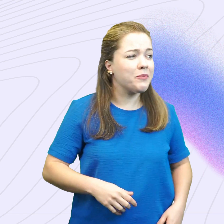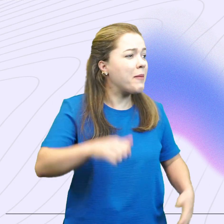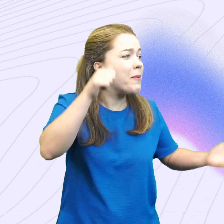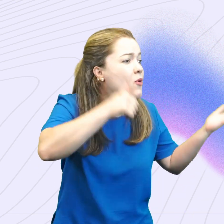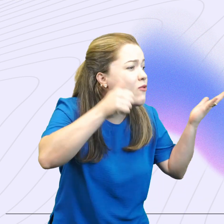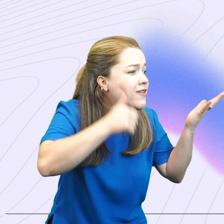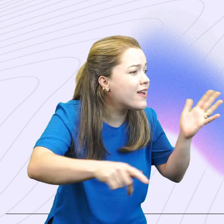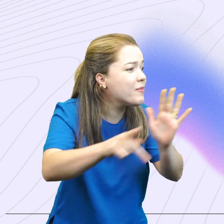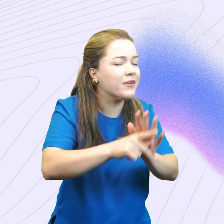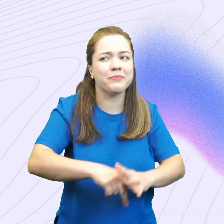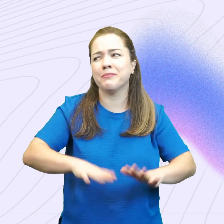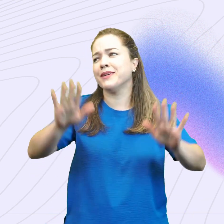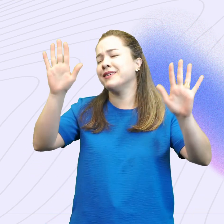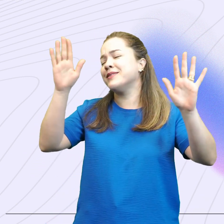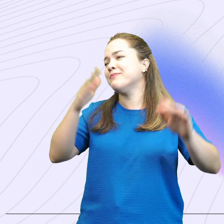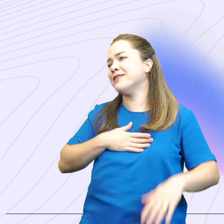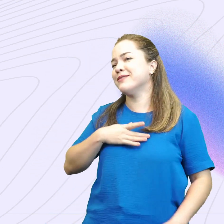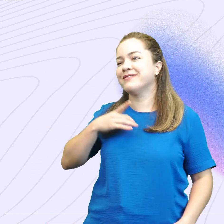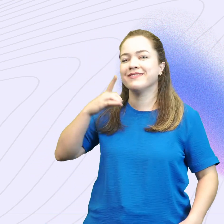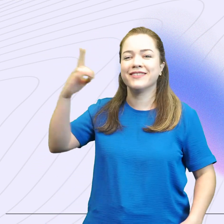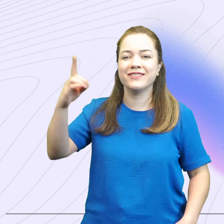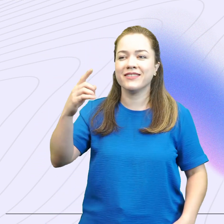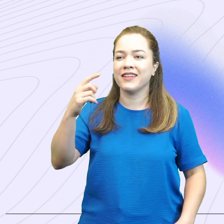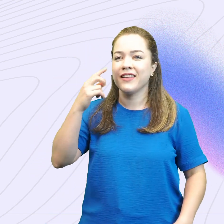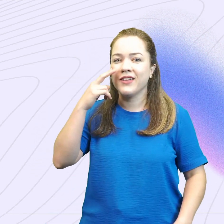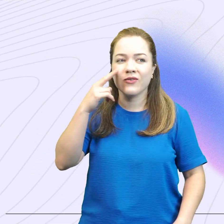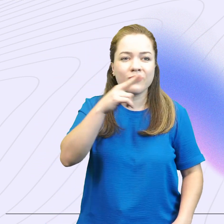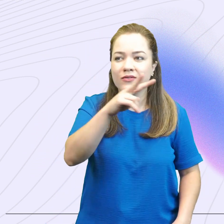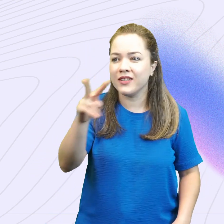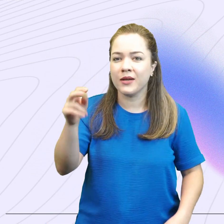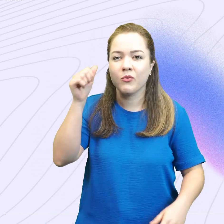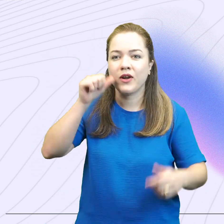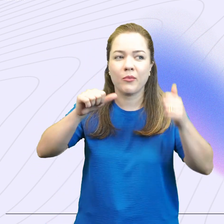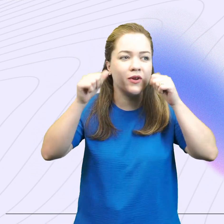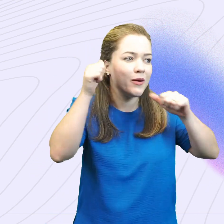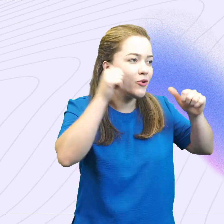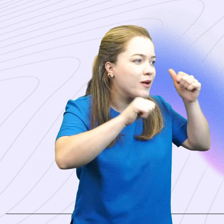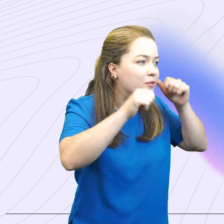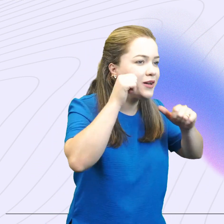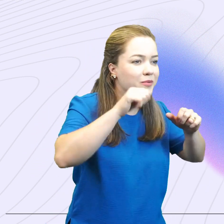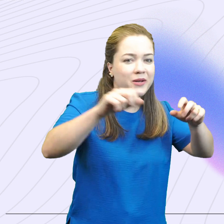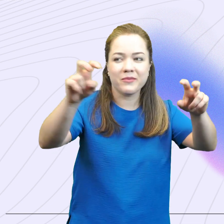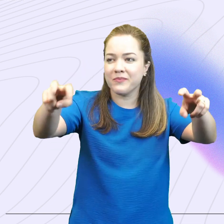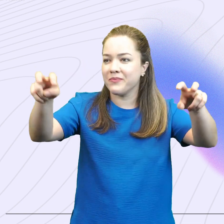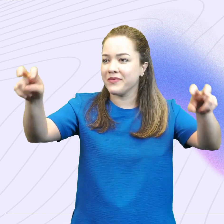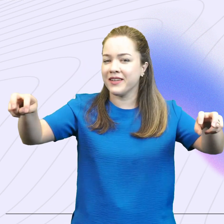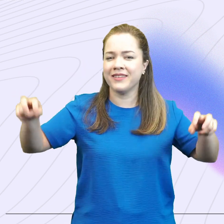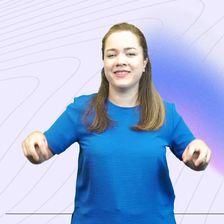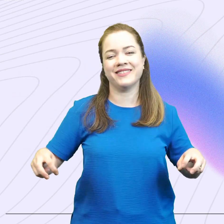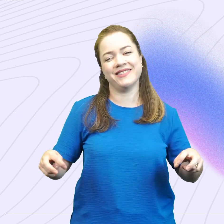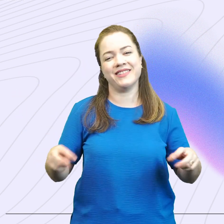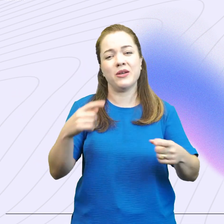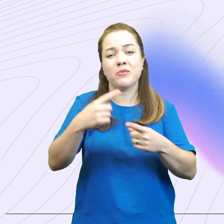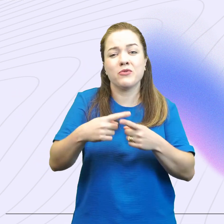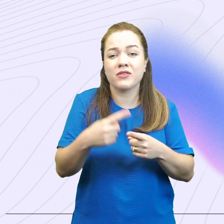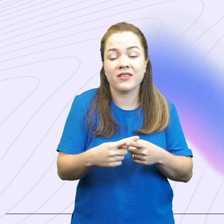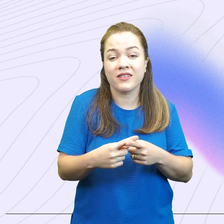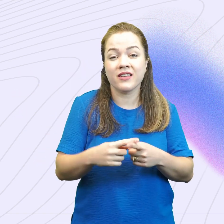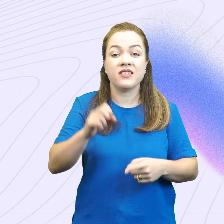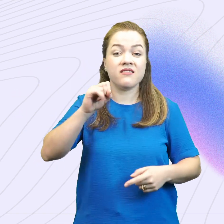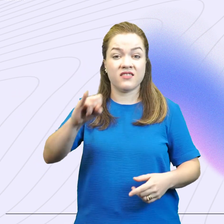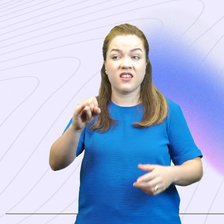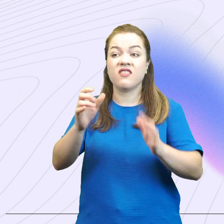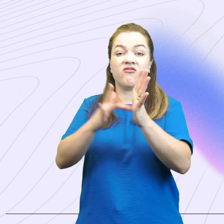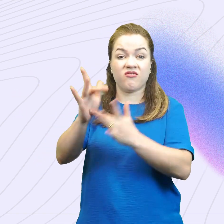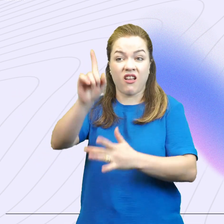apelo para mulher. Eu falei, não é possível, quando eu voltei, só mulher voltando para as cadeiras, assim. Eu falei, por quê? Eu falei, cara, se é de Jesus,